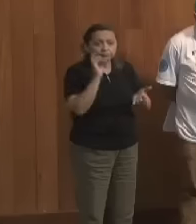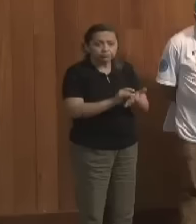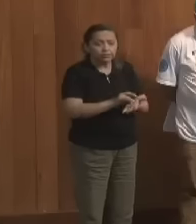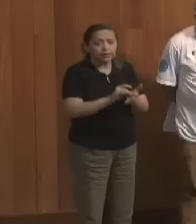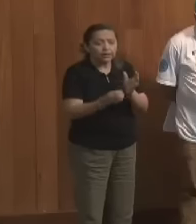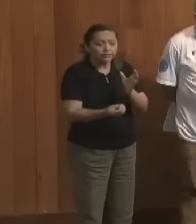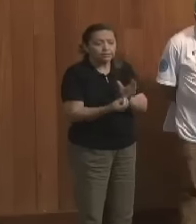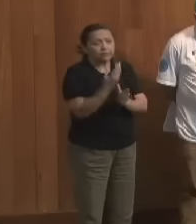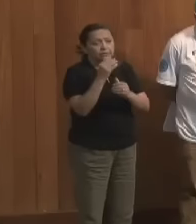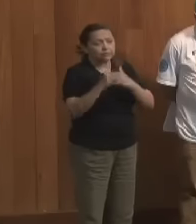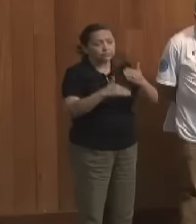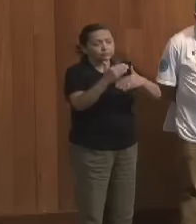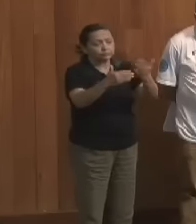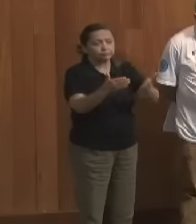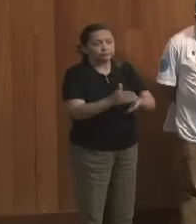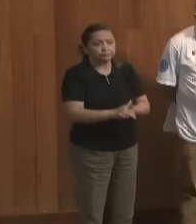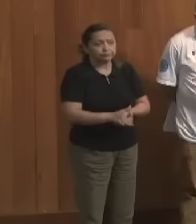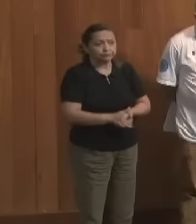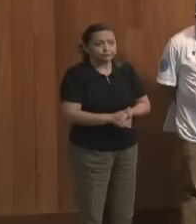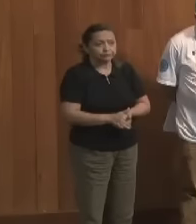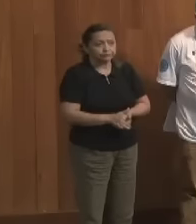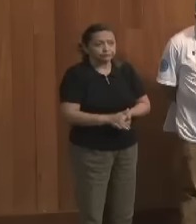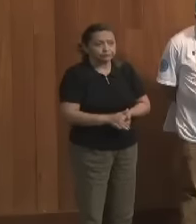fato, implementadas.